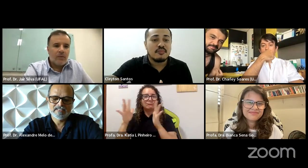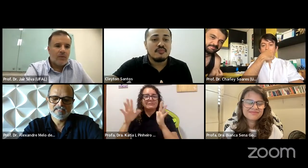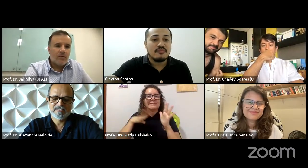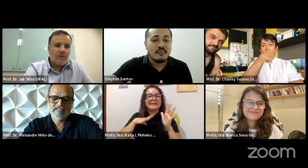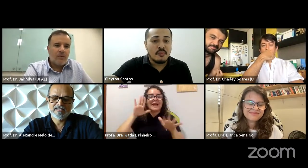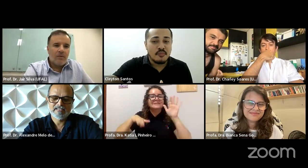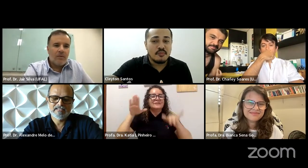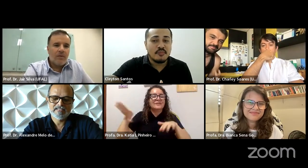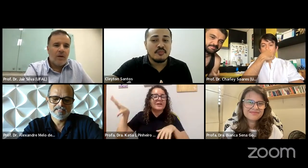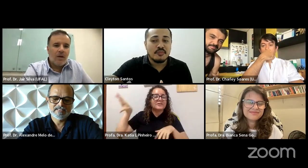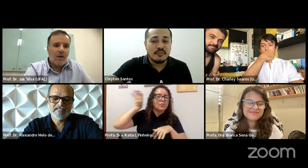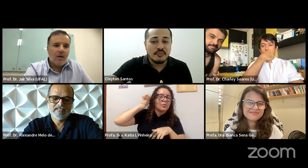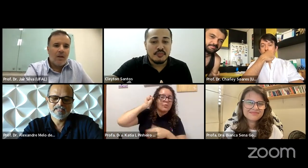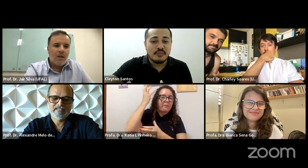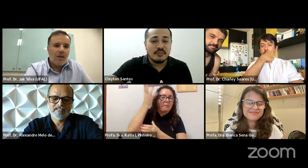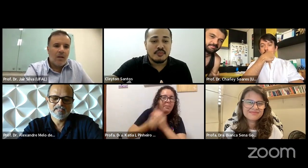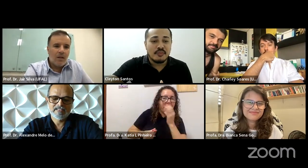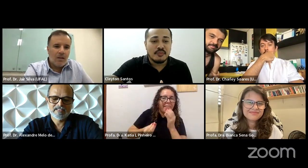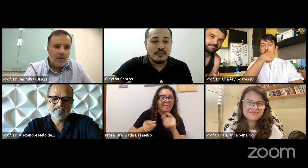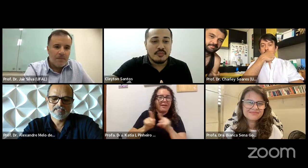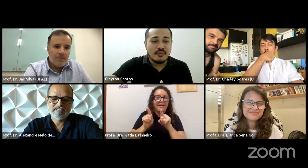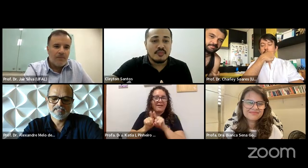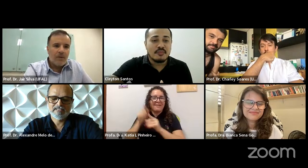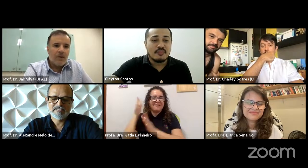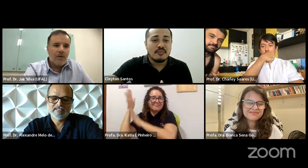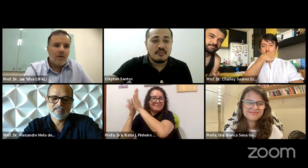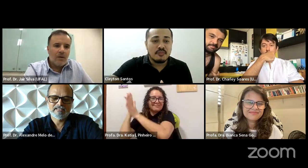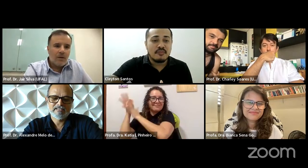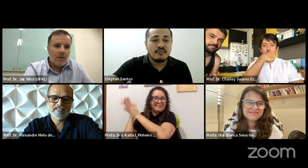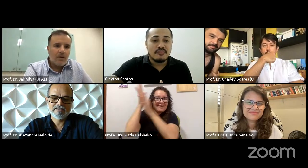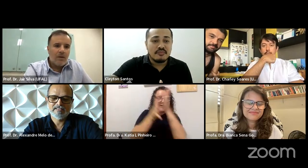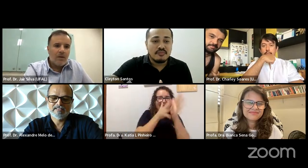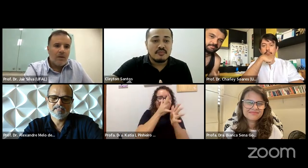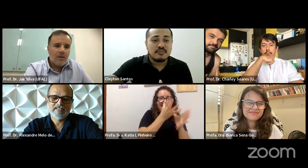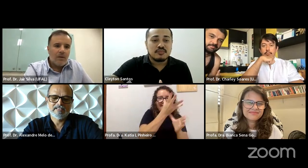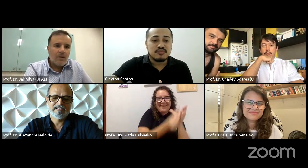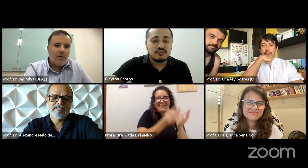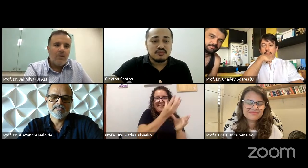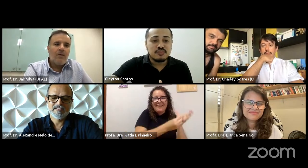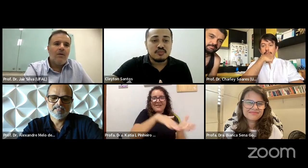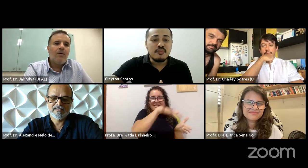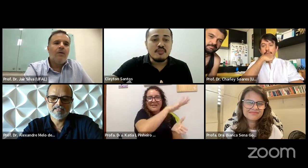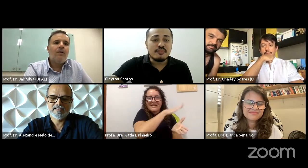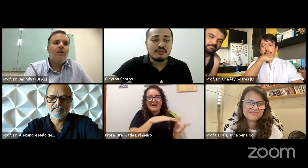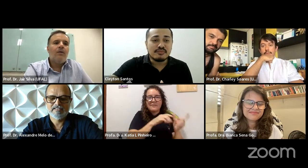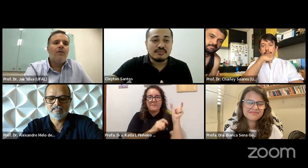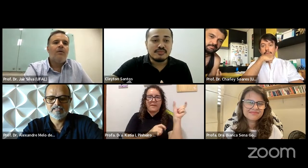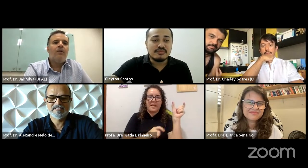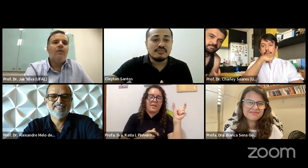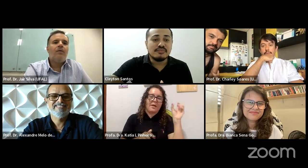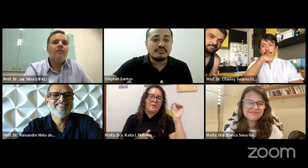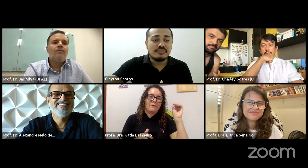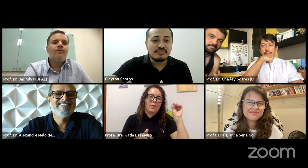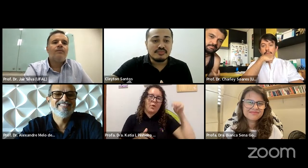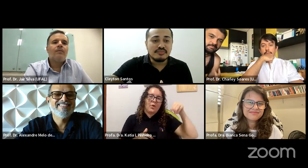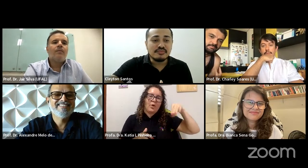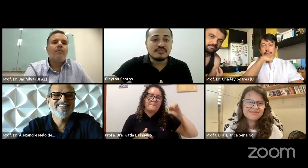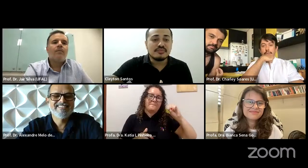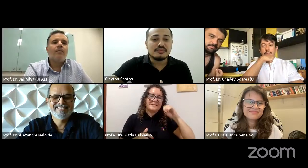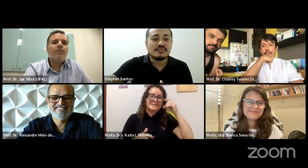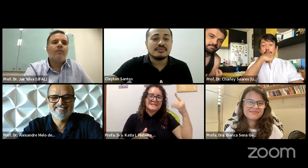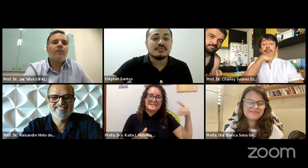das áreas, né? Nas frases, né? Para a língua de sinais, né? E essas emissões